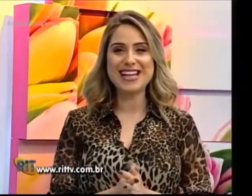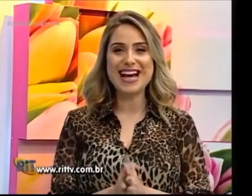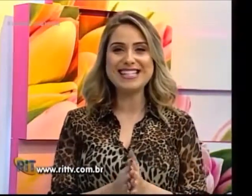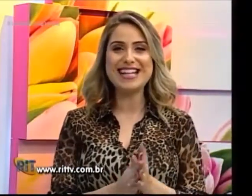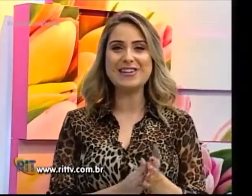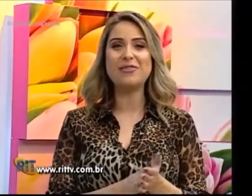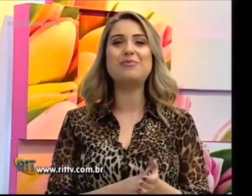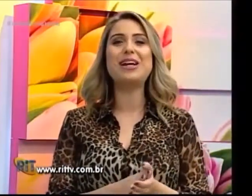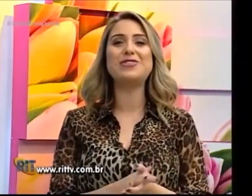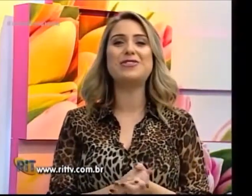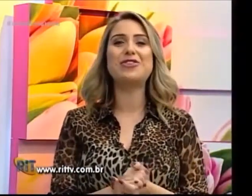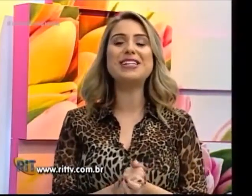sociais, lá na fanpage